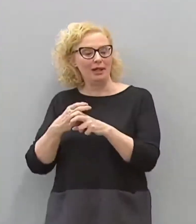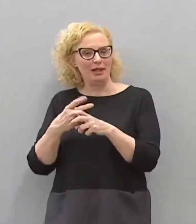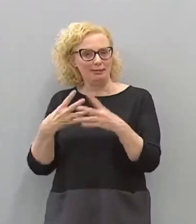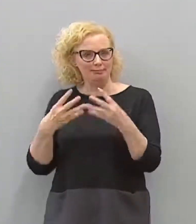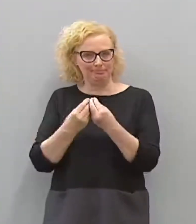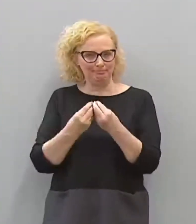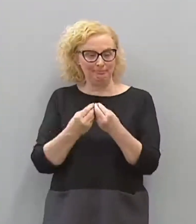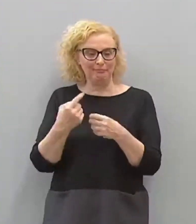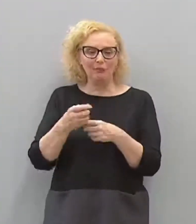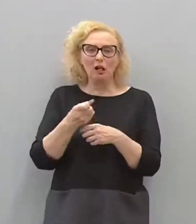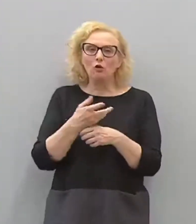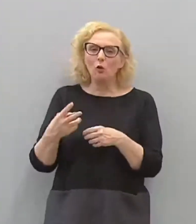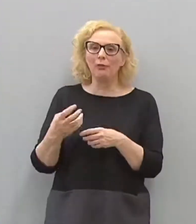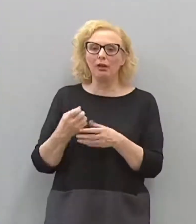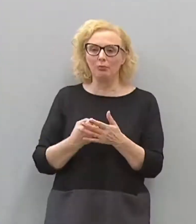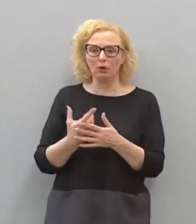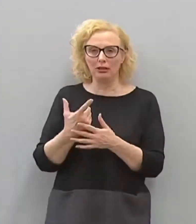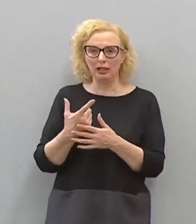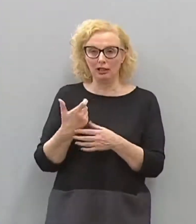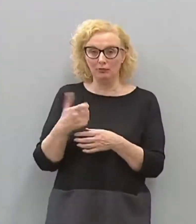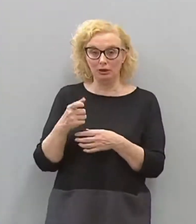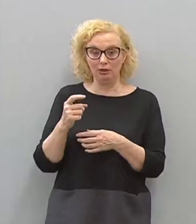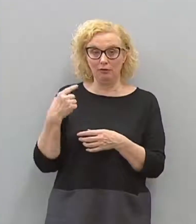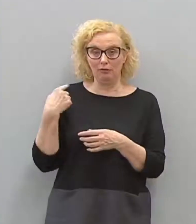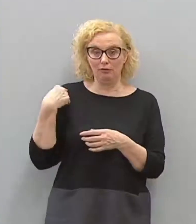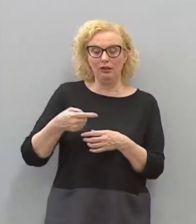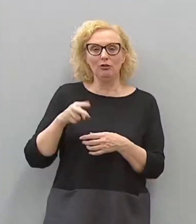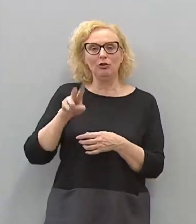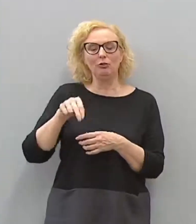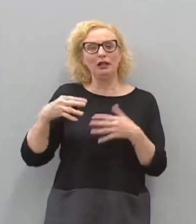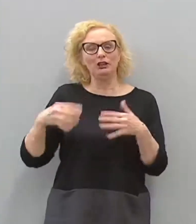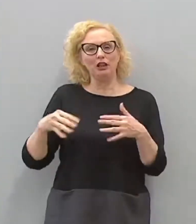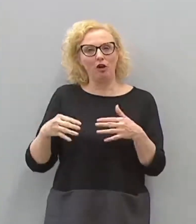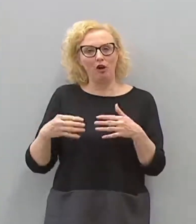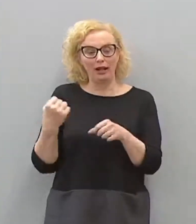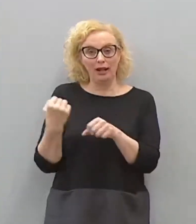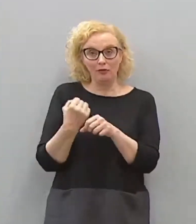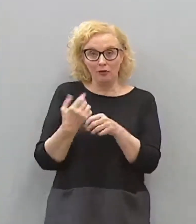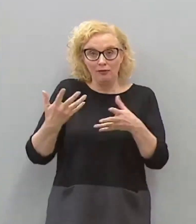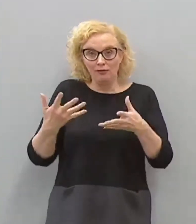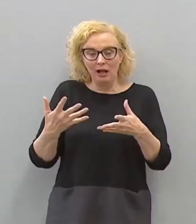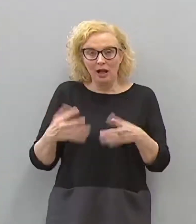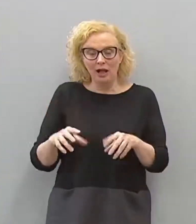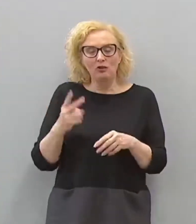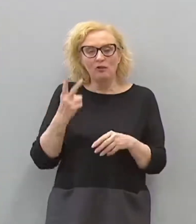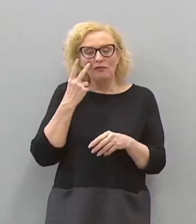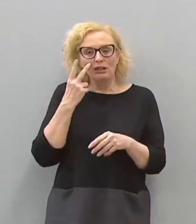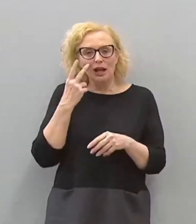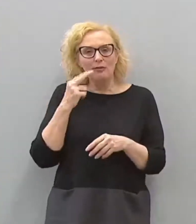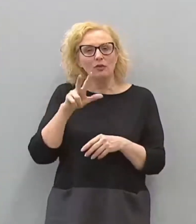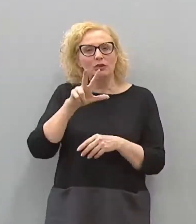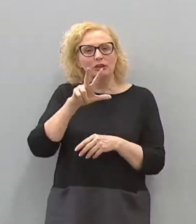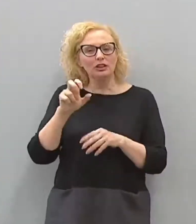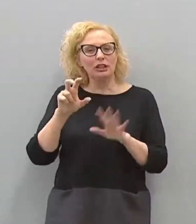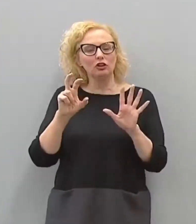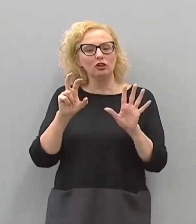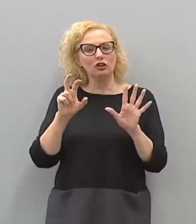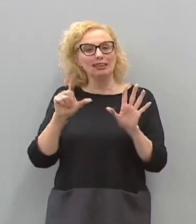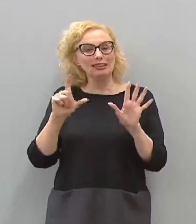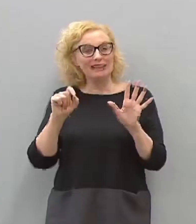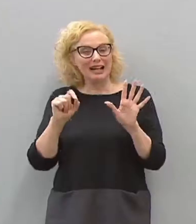se vediamo quello che è stato fatto fino al 2019 fino al 2019 erano stati cablati 370 armadi per un totale